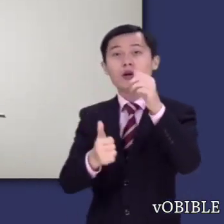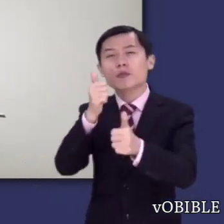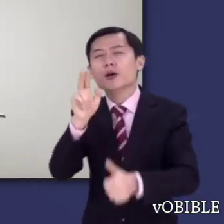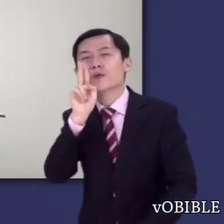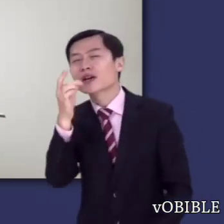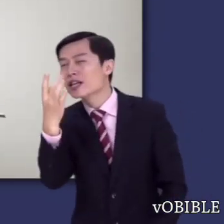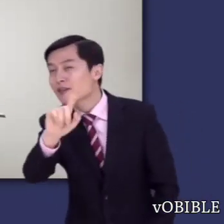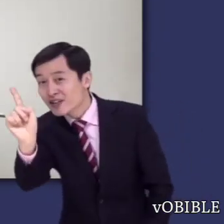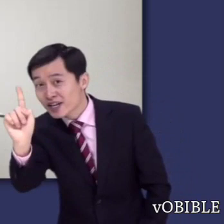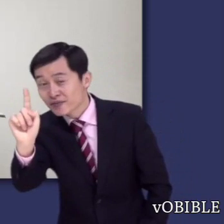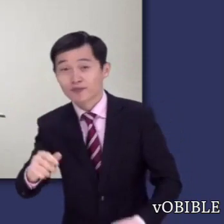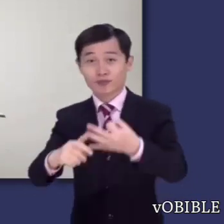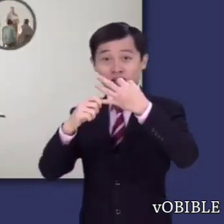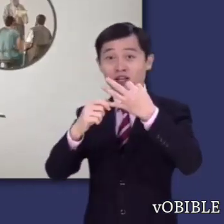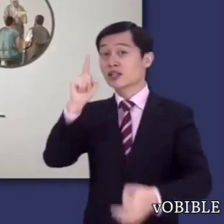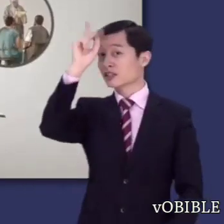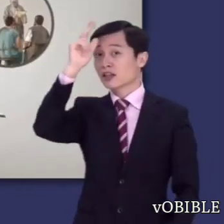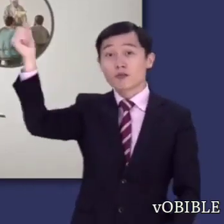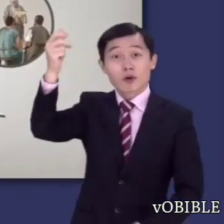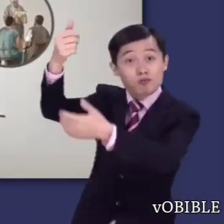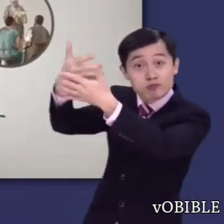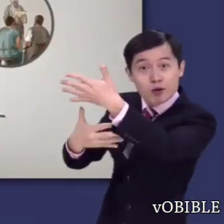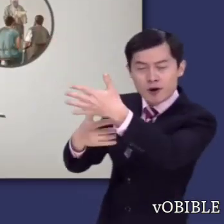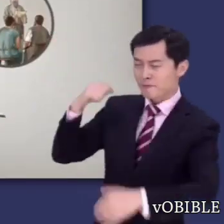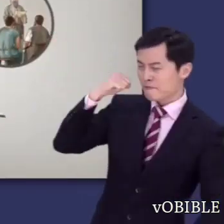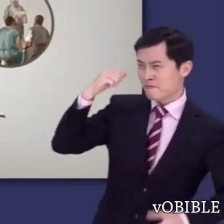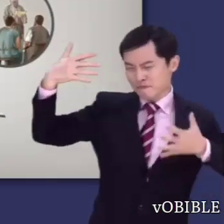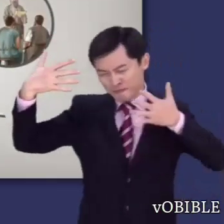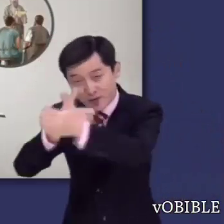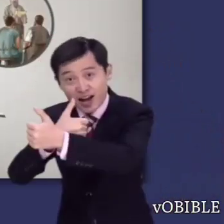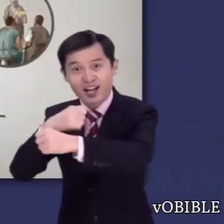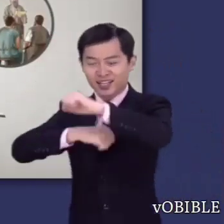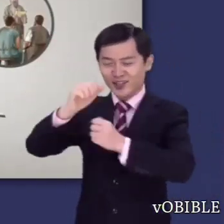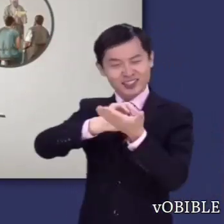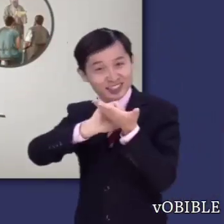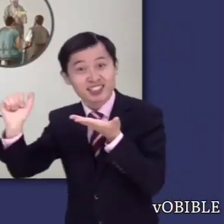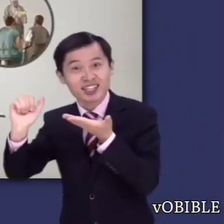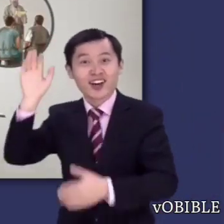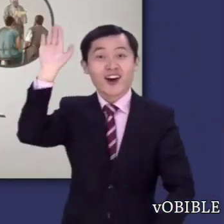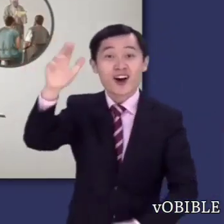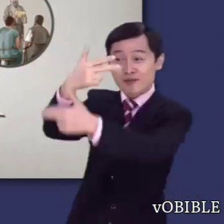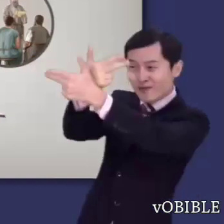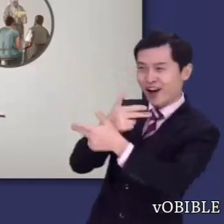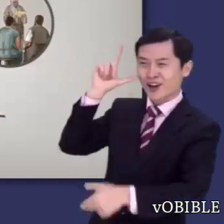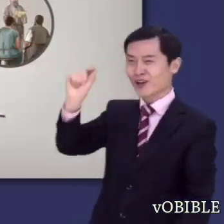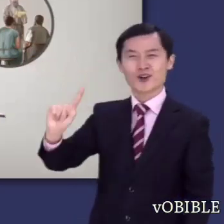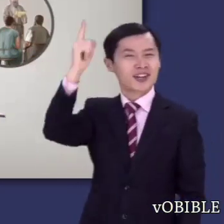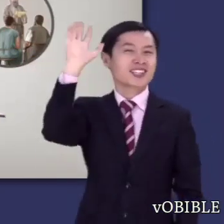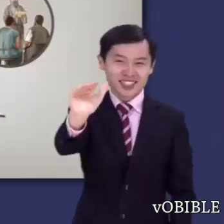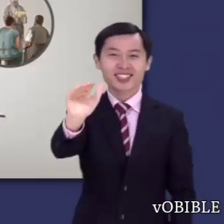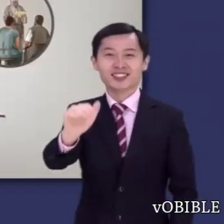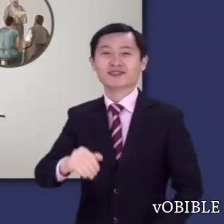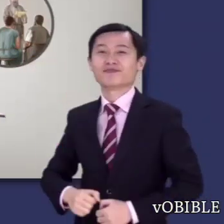喻有什么含义？一个人如果想承受上帝的王国，就必须在道德方面符合上帝的要